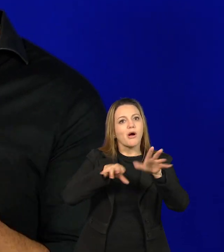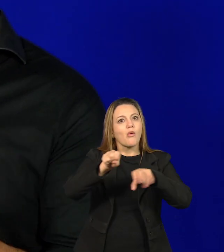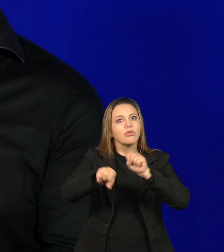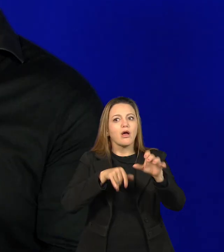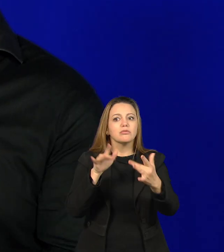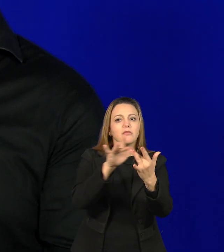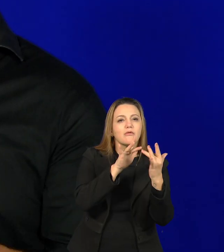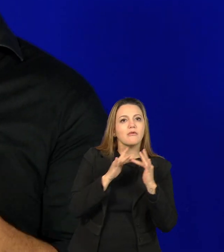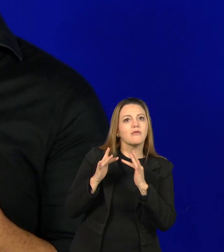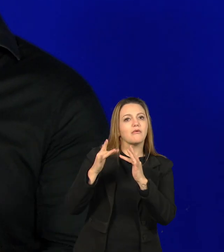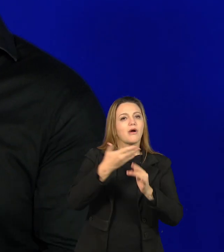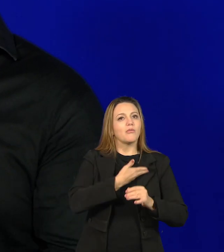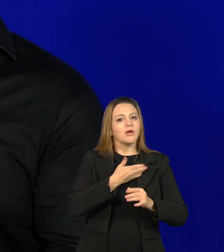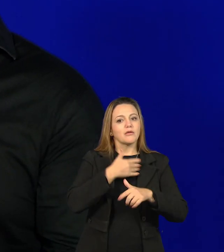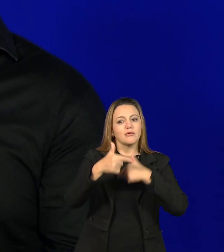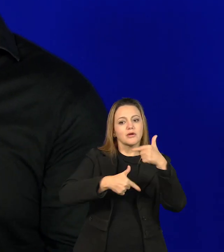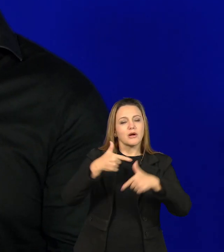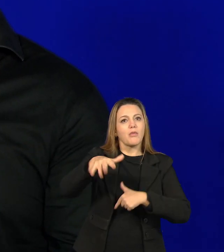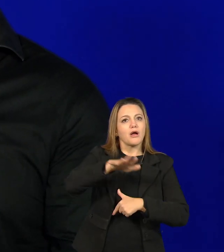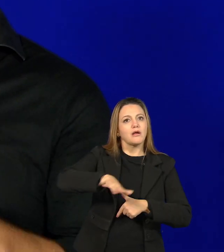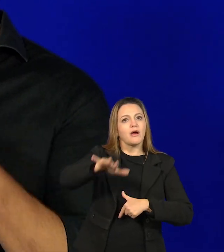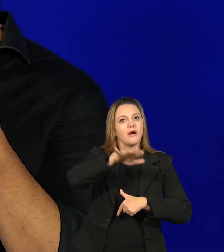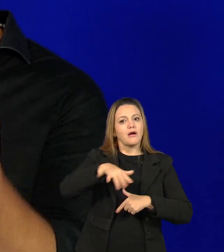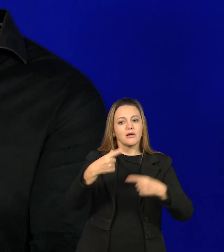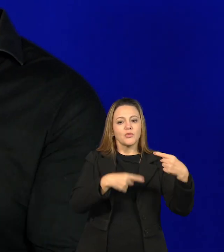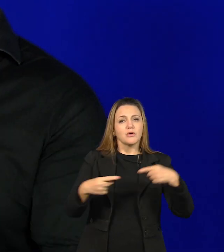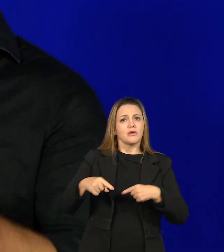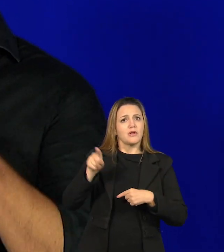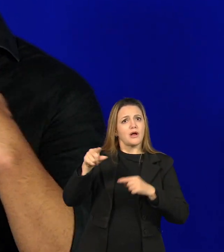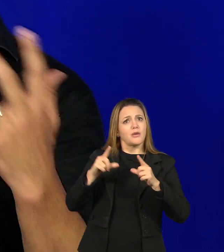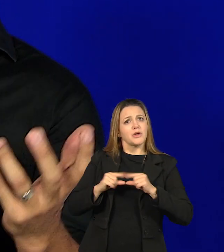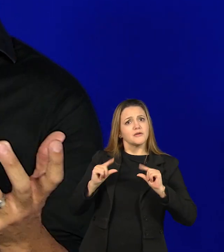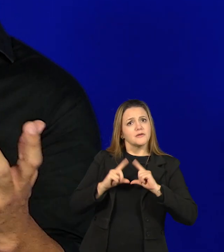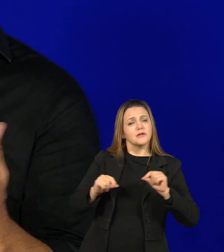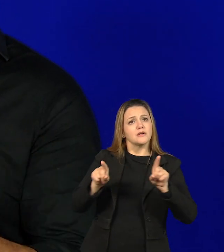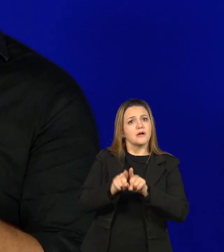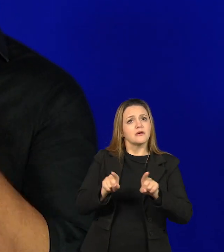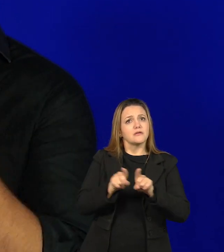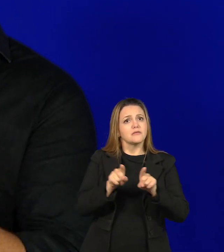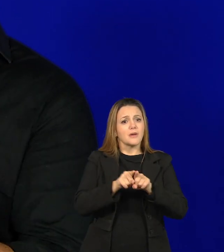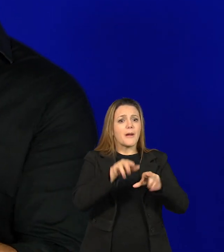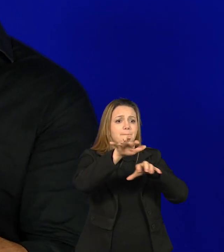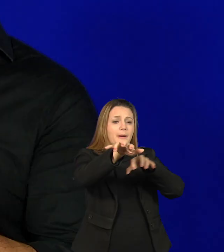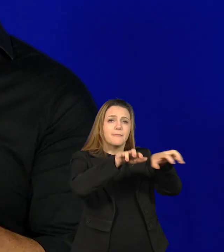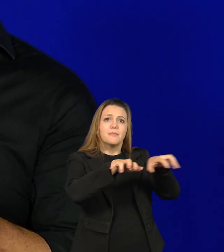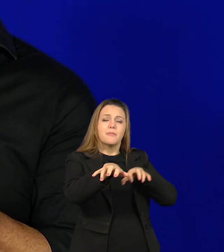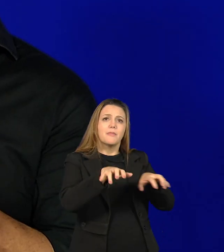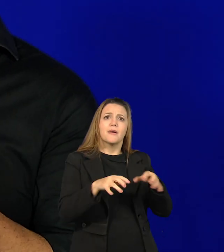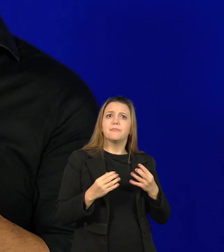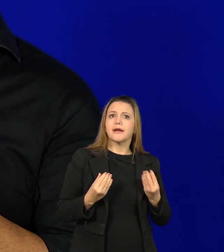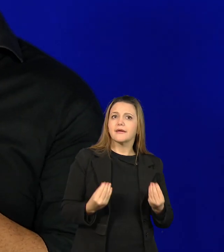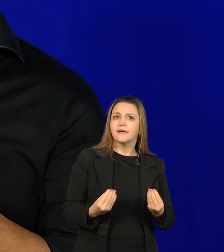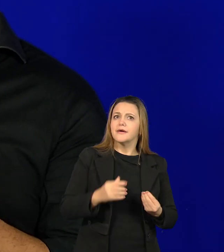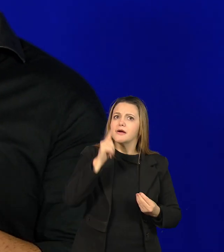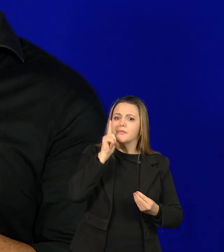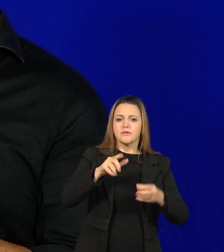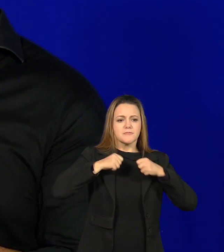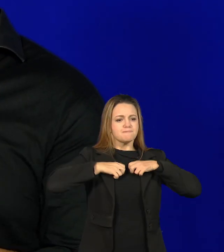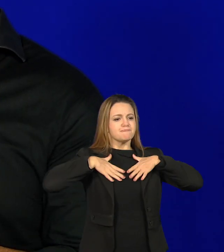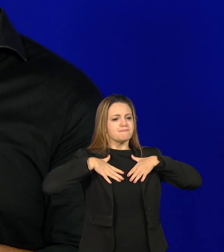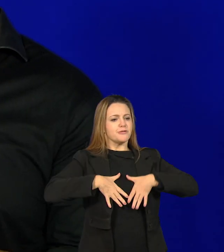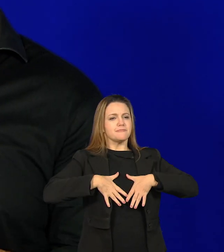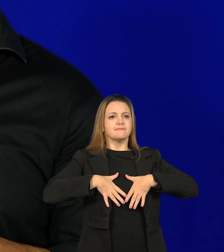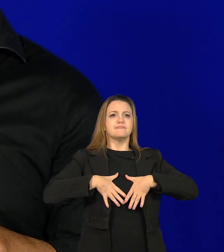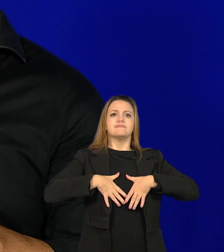em contato com outros colegas que trabalham na esfera política, tanto em Brasília quanto em outras legislações, para absorver